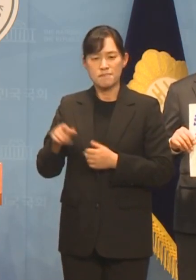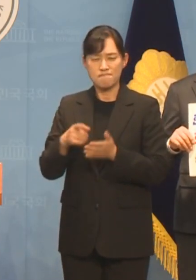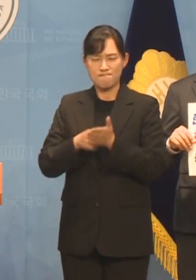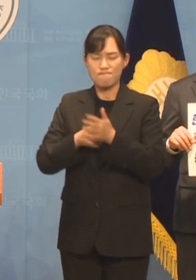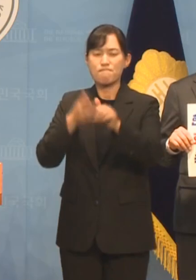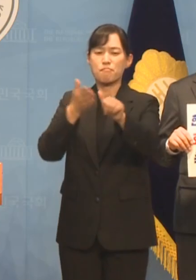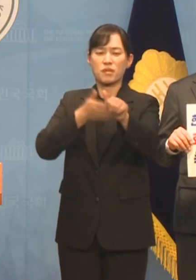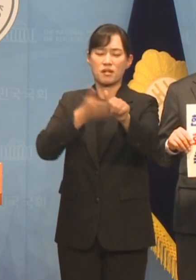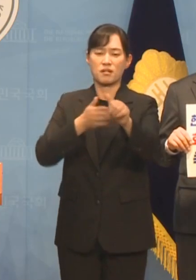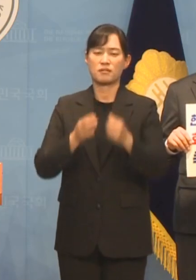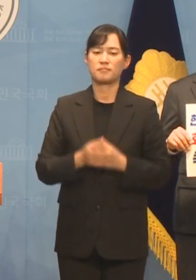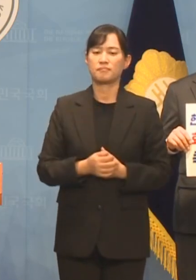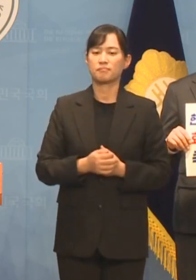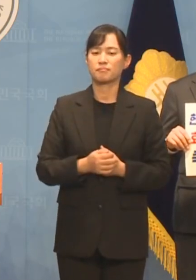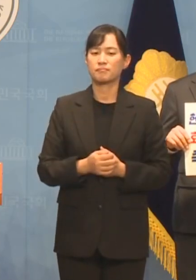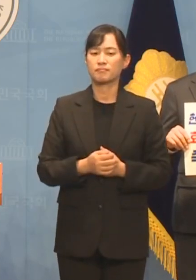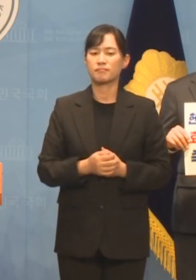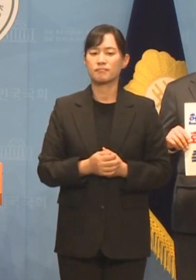촉구했습니다.